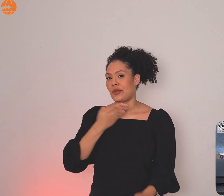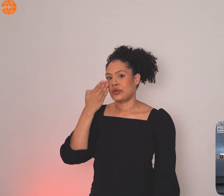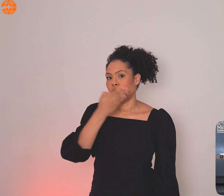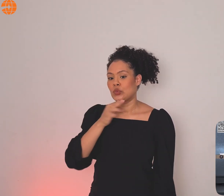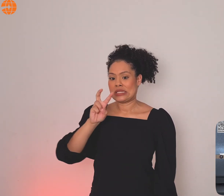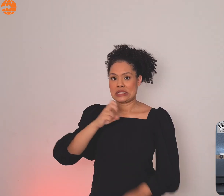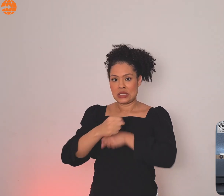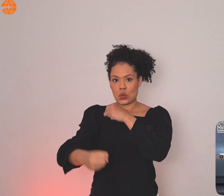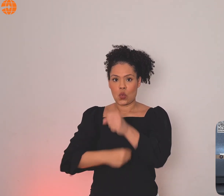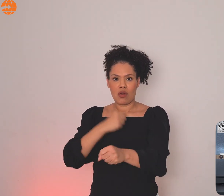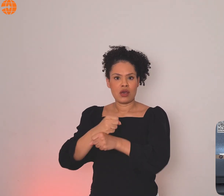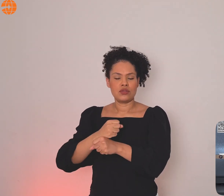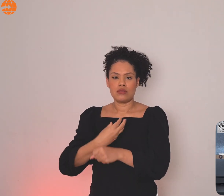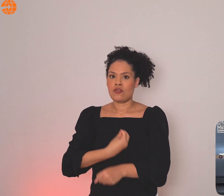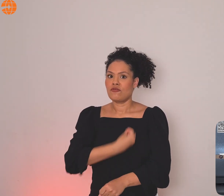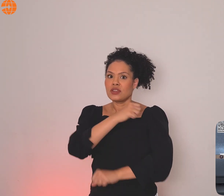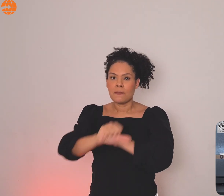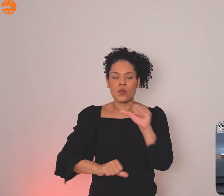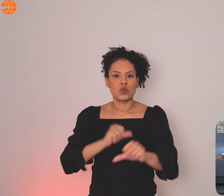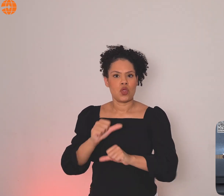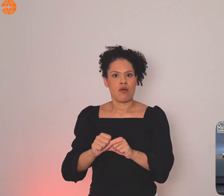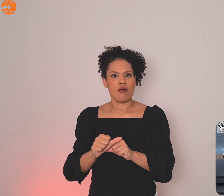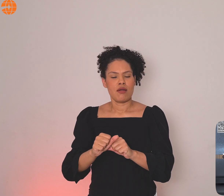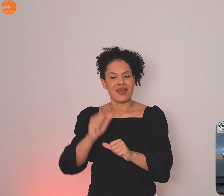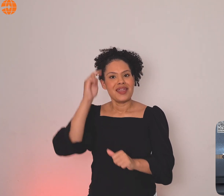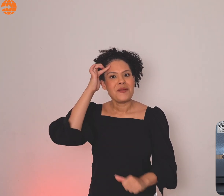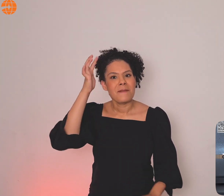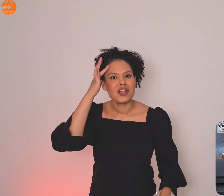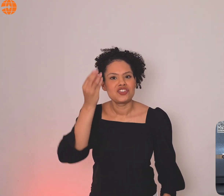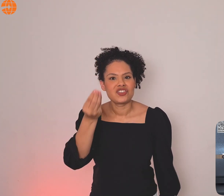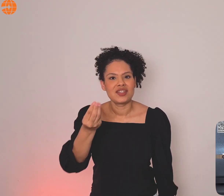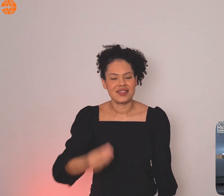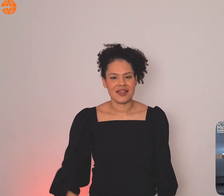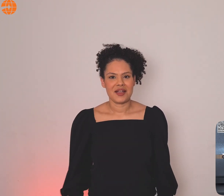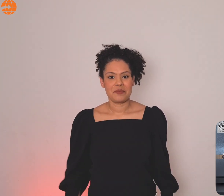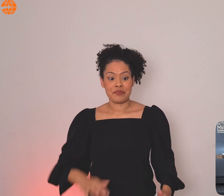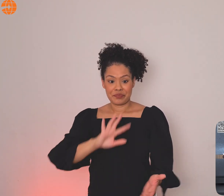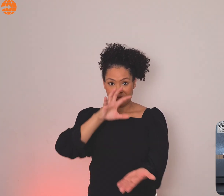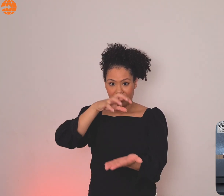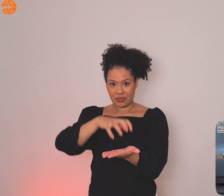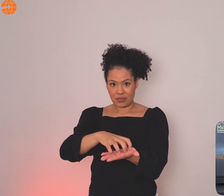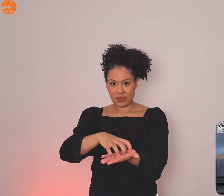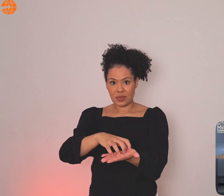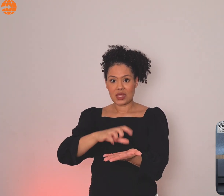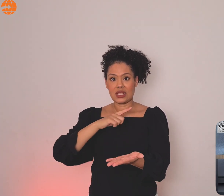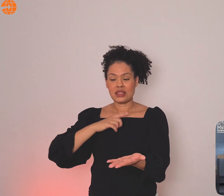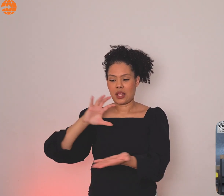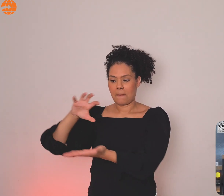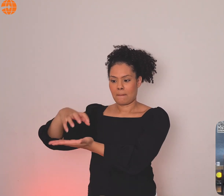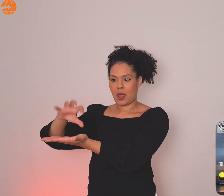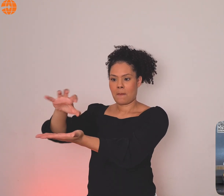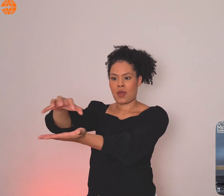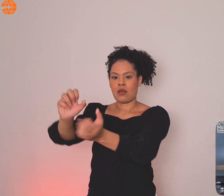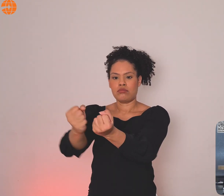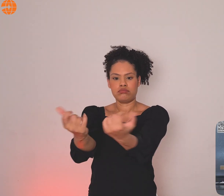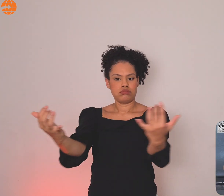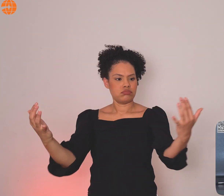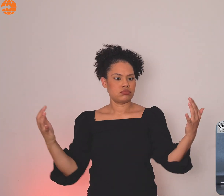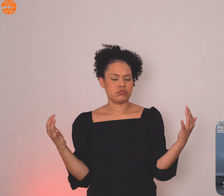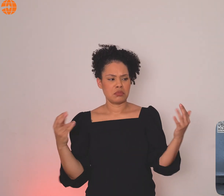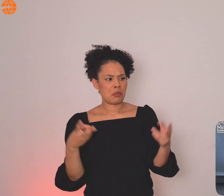Todas as aldeias ao redor saberão que há poder no nome de Jesus.